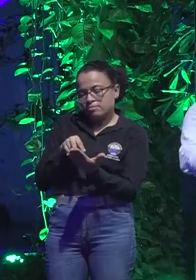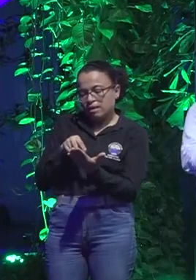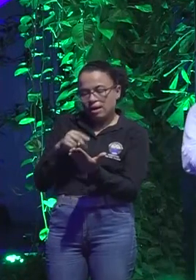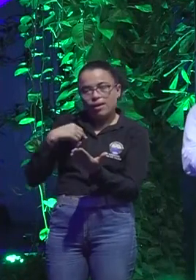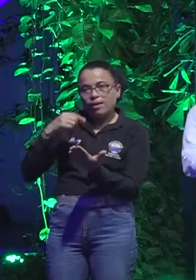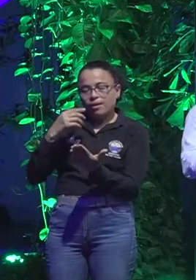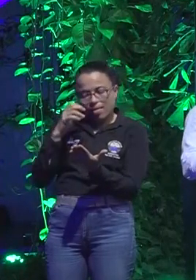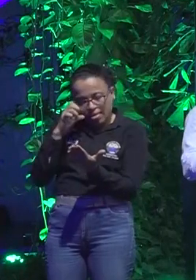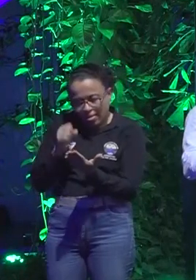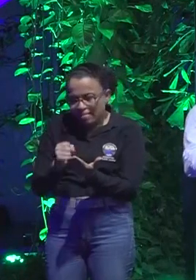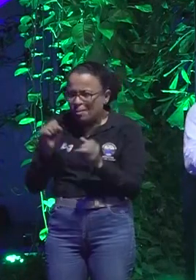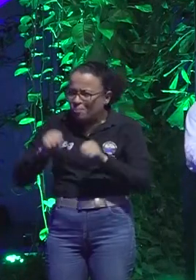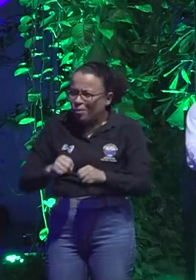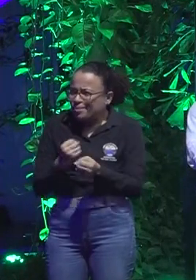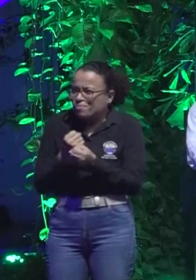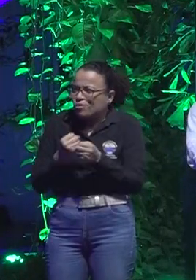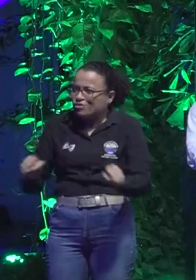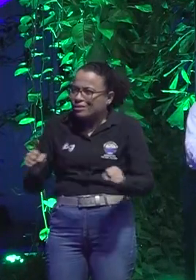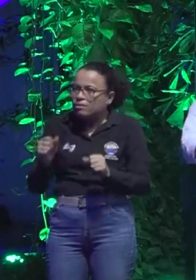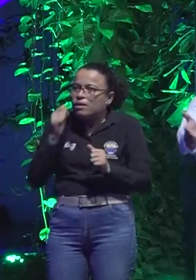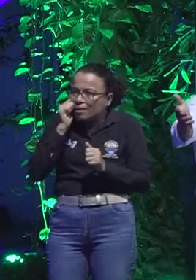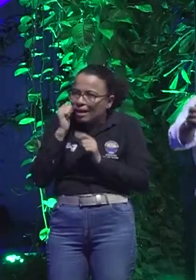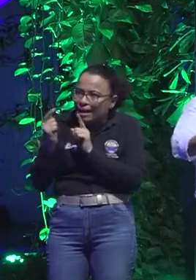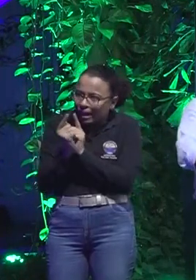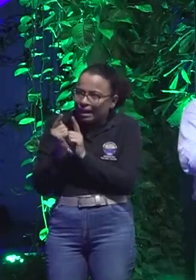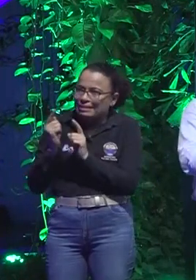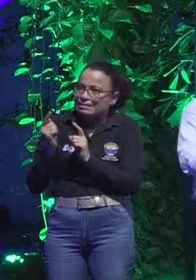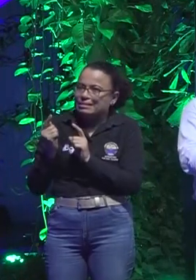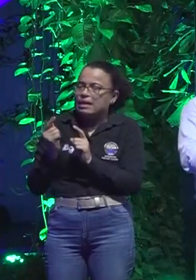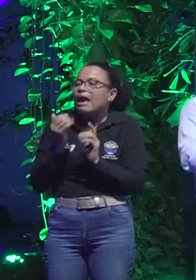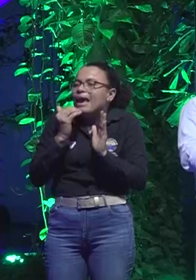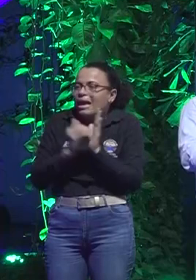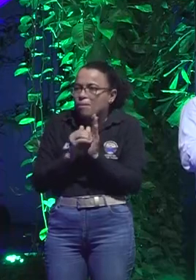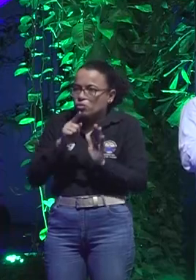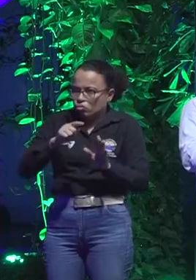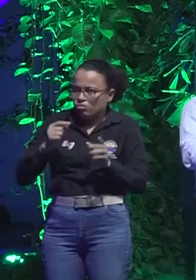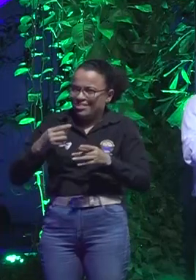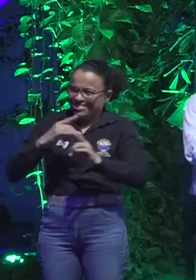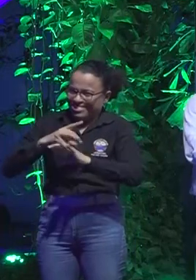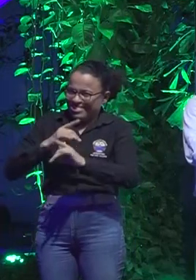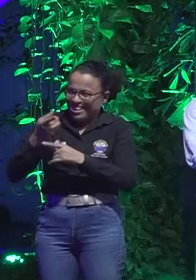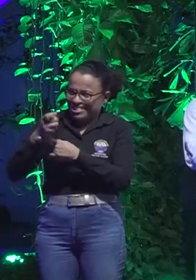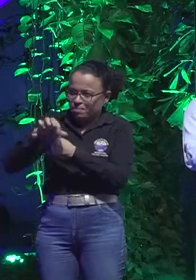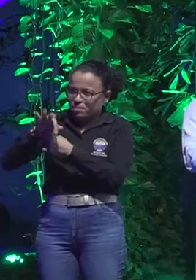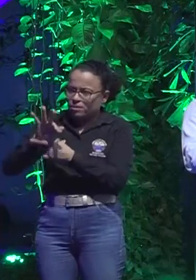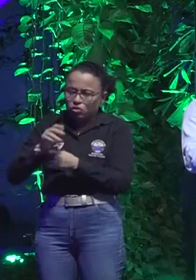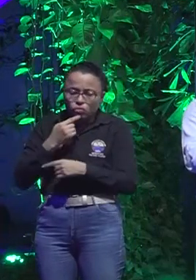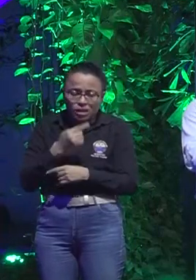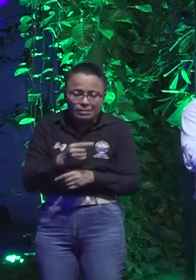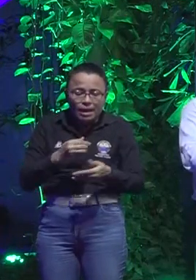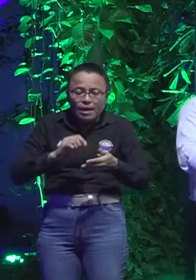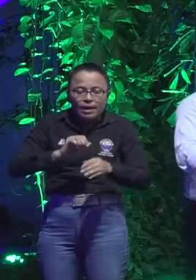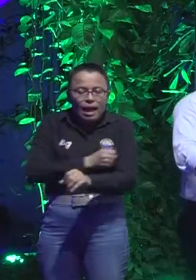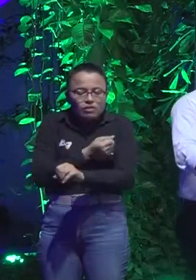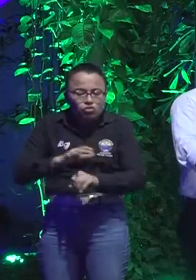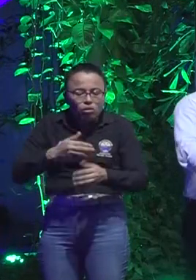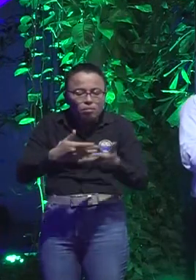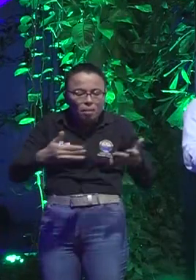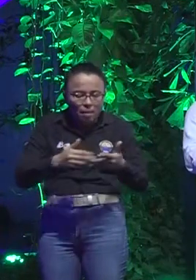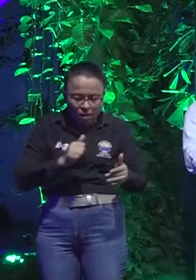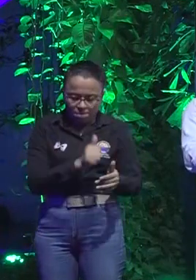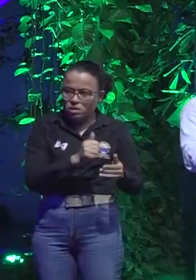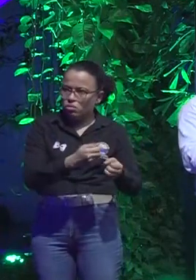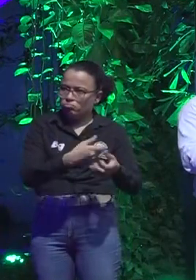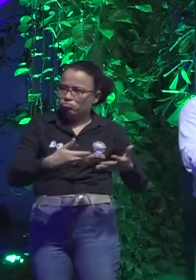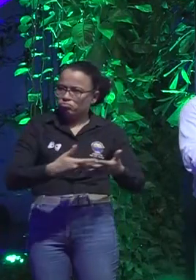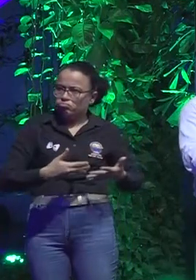de este tiempo. Pídele que te escriba una canción para tu esposo, lo va a hacer. Pero eso no tiene sentido, no tiene sentimiento, no tiene propósito. Y la